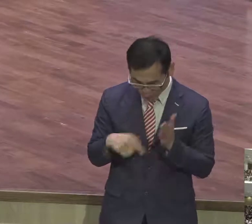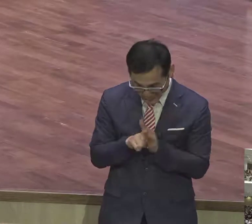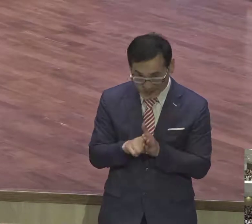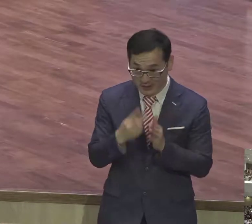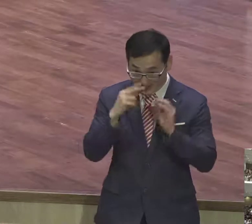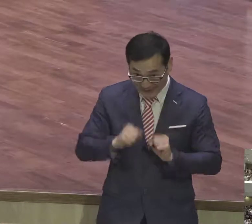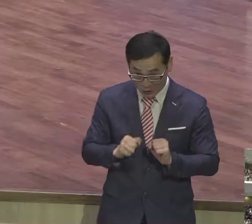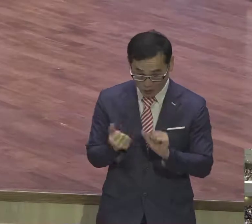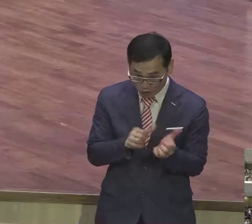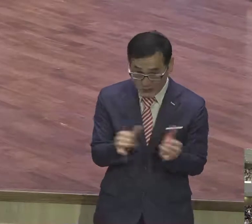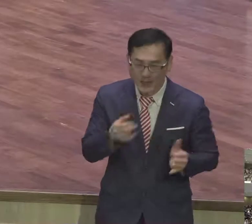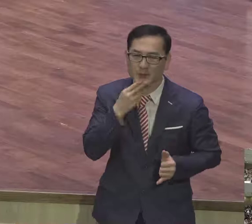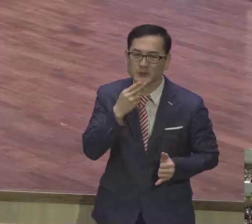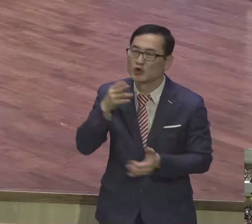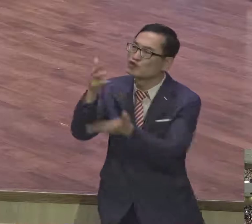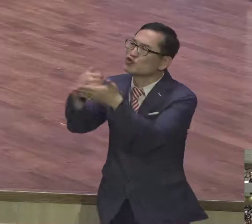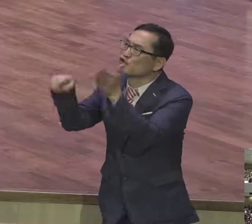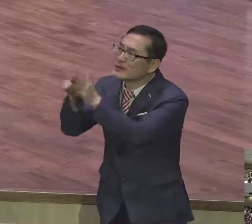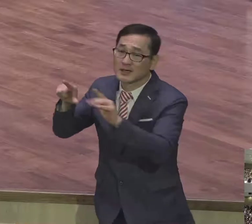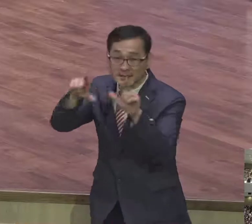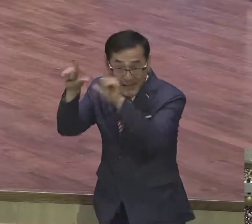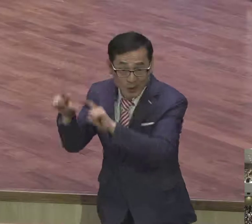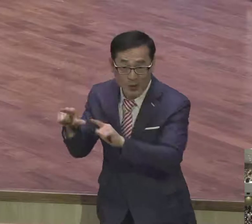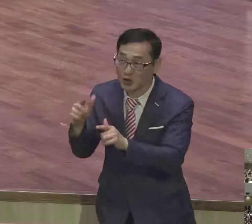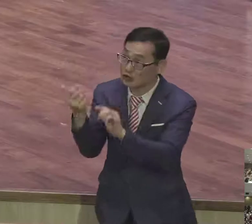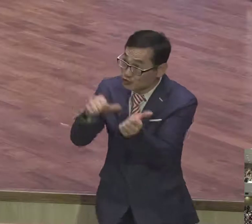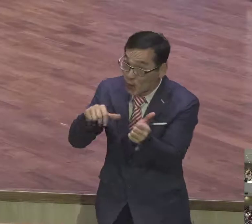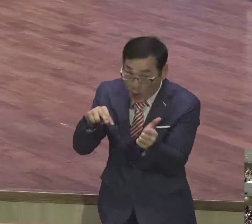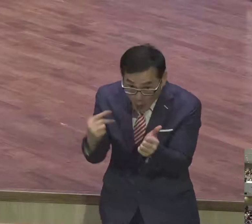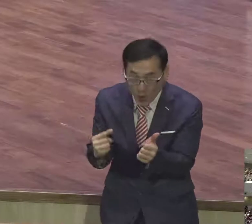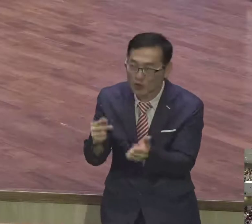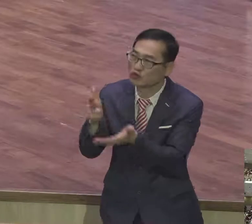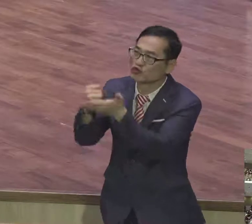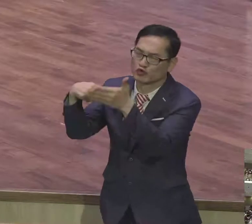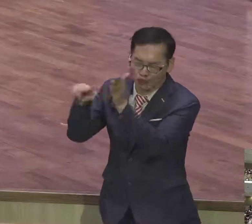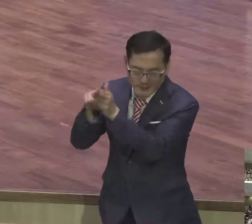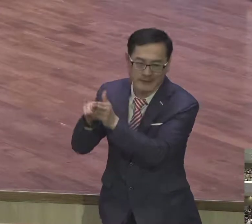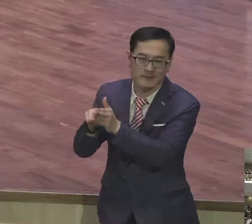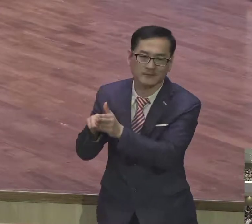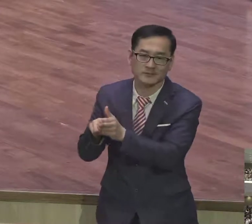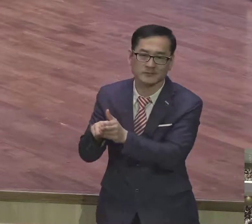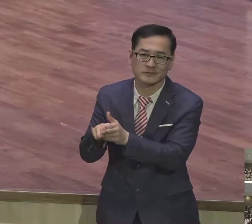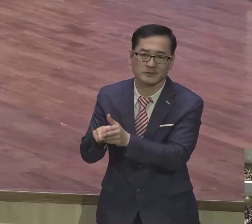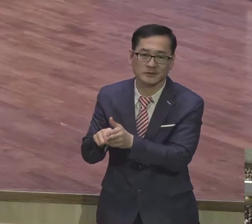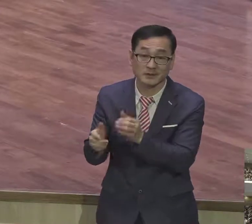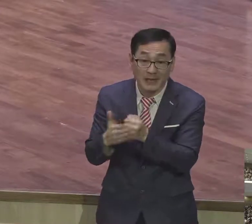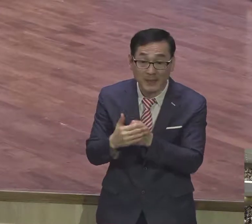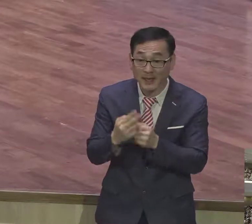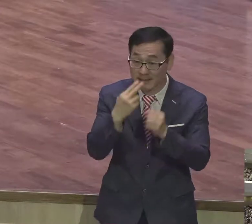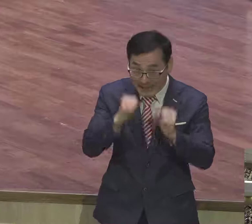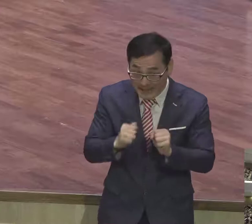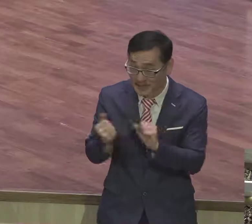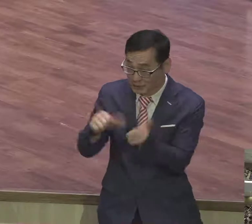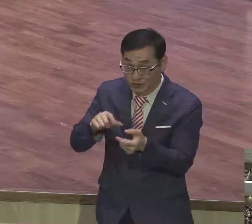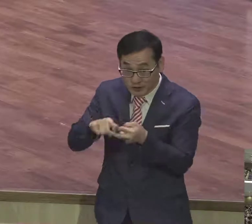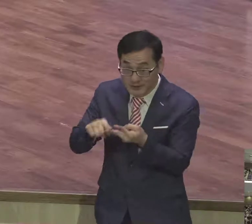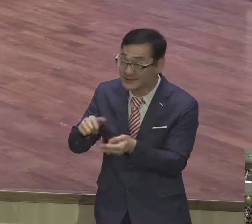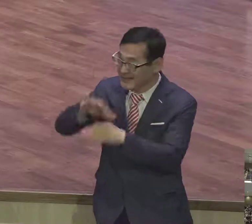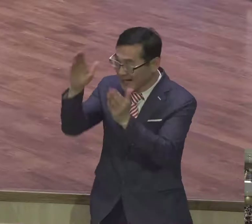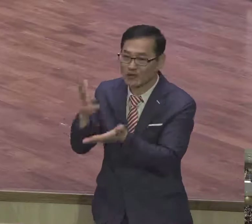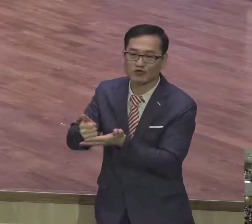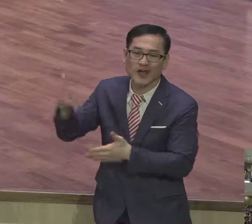죽는 자도 없도다 우리가 살아도 주를 위하여 살고 죽어도 주를 위하여 죽나니 그러므로 사나 죽으나 우리가 주의